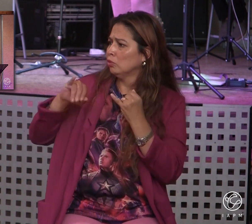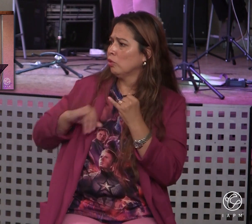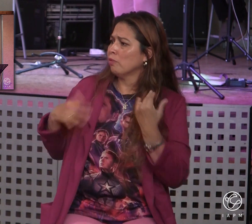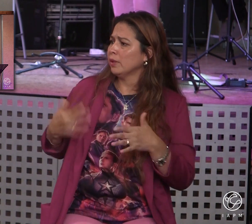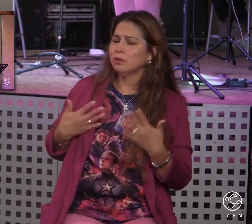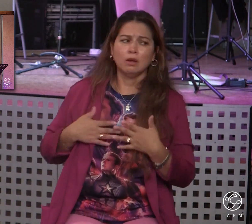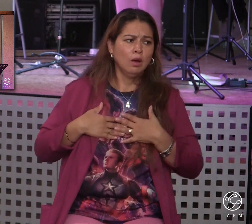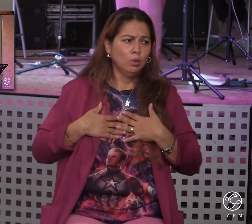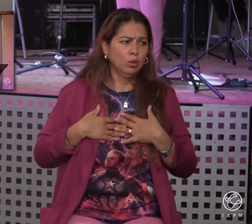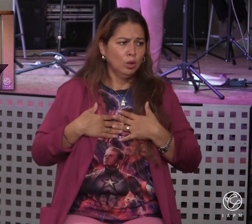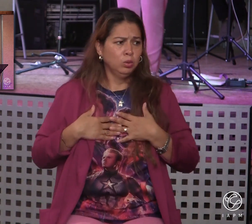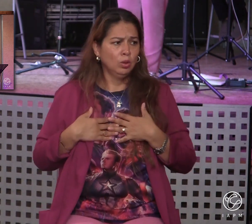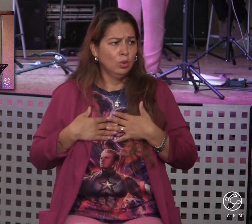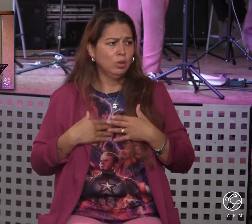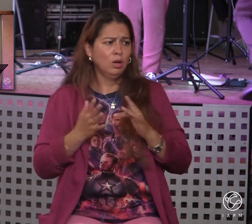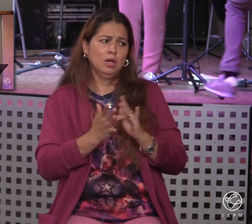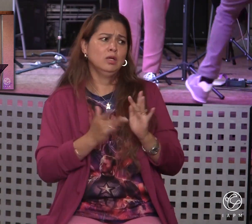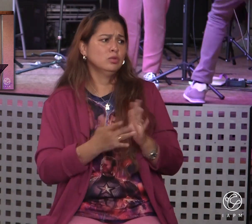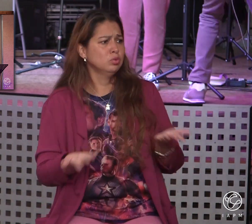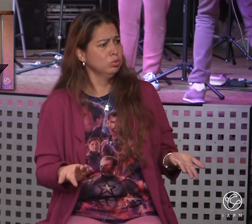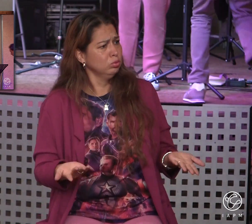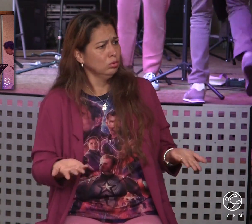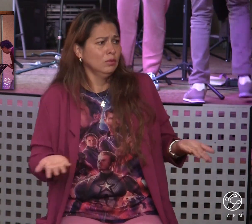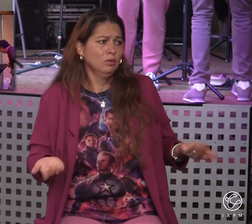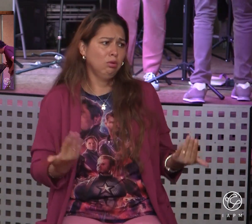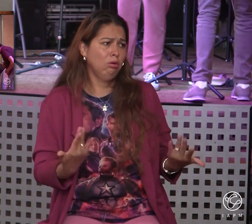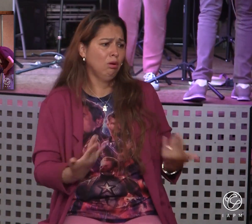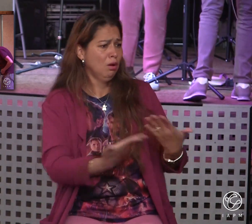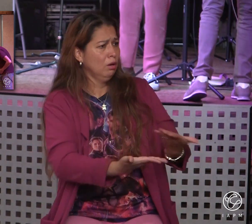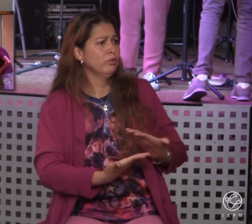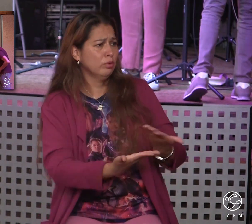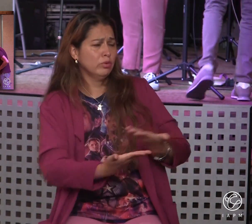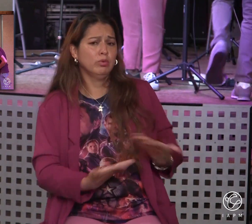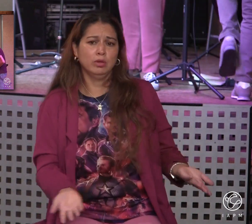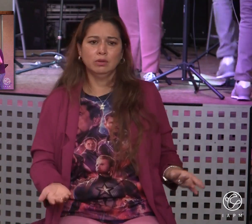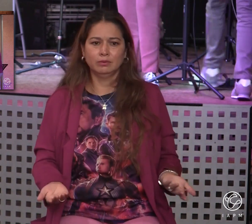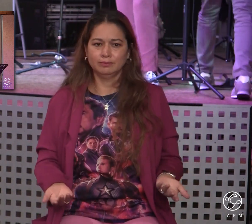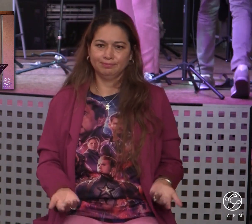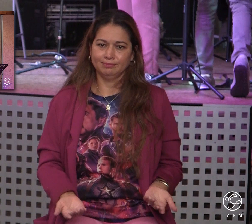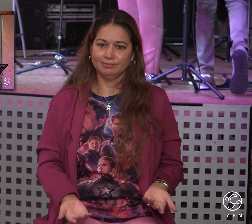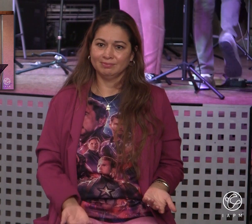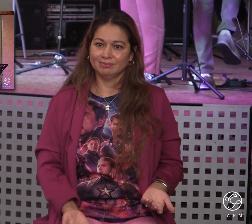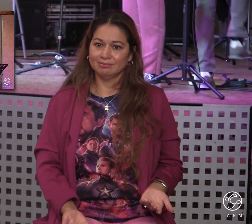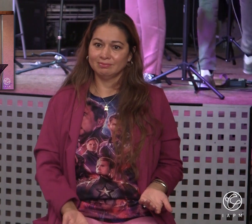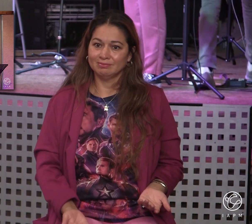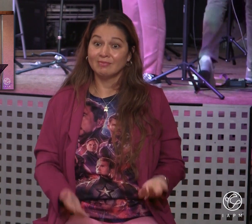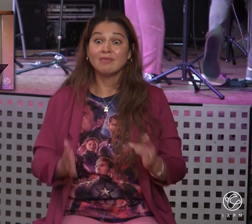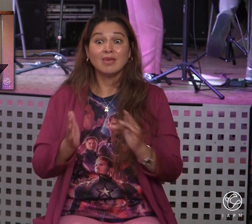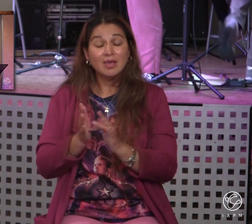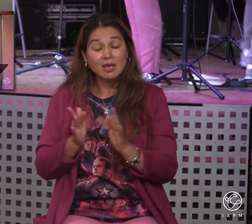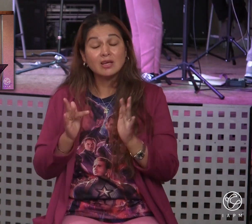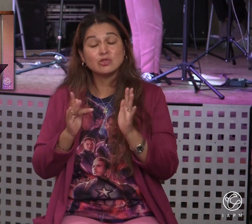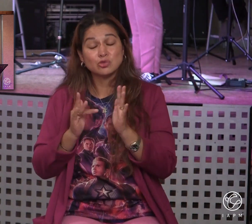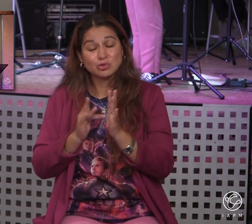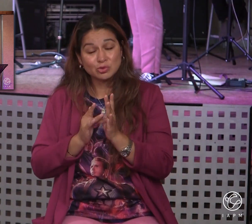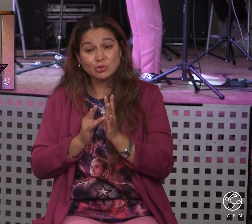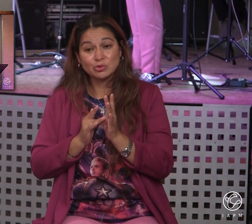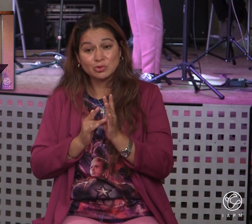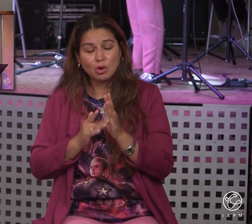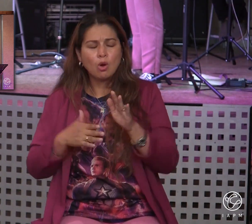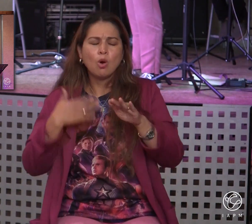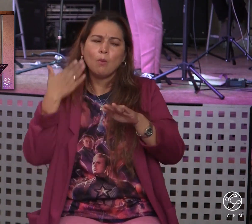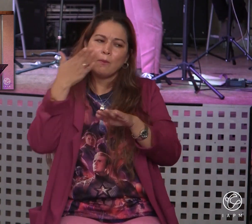Les va a demostrar, ahora Jesucristo sí va a venir a ellos y les va a demostrar que